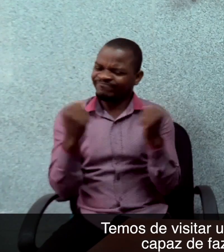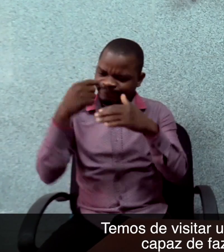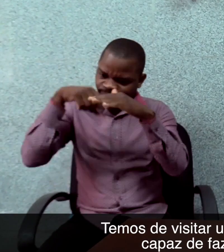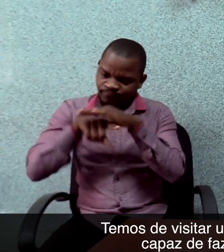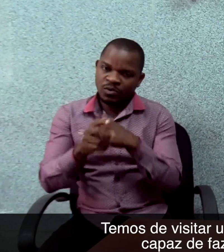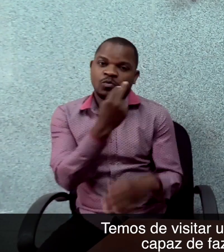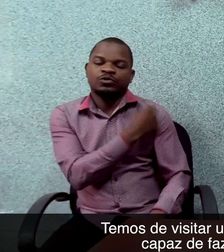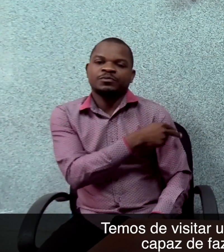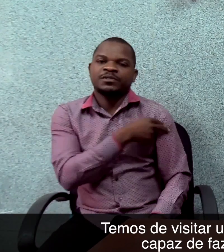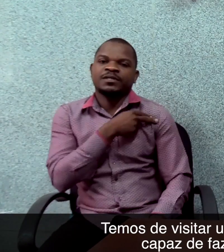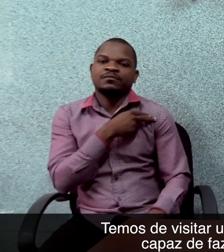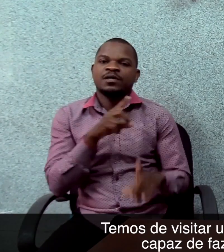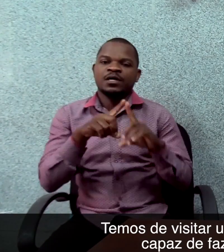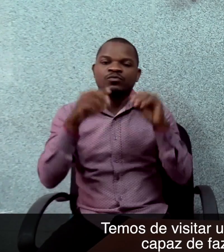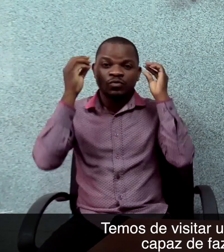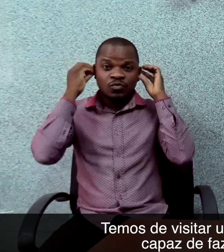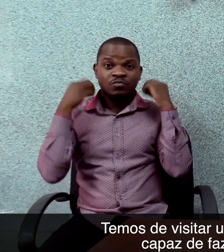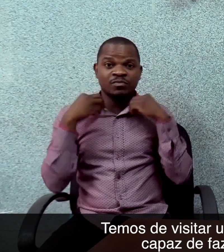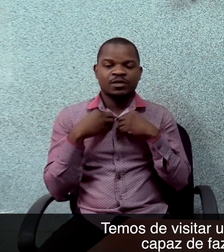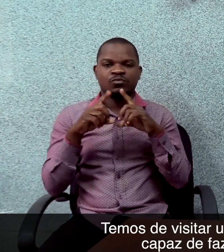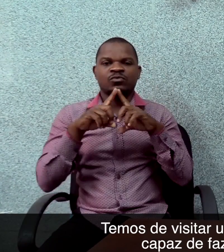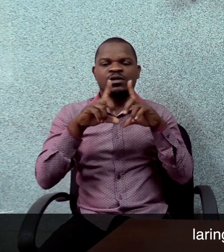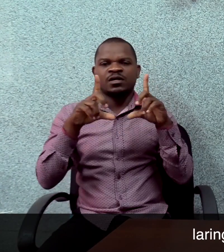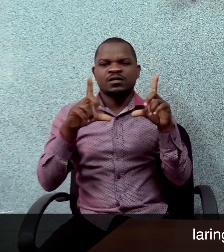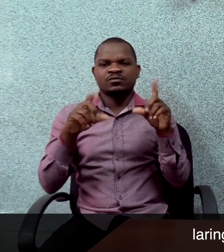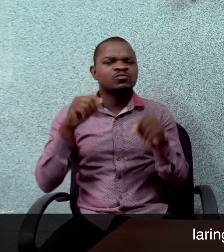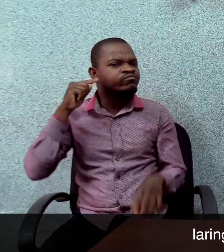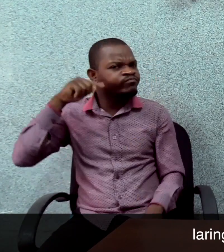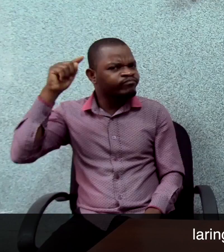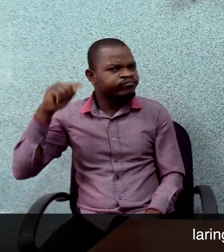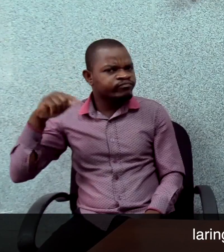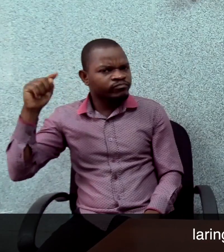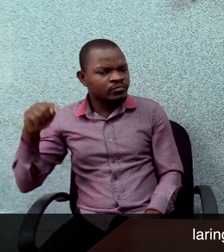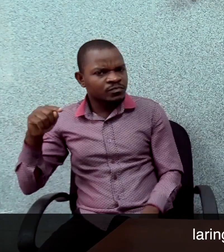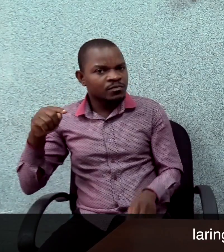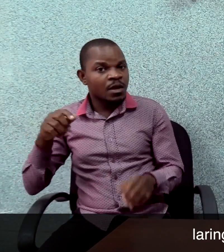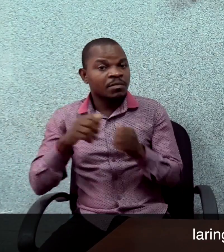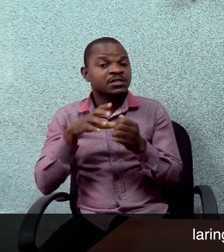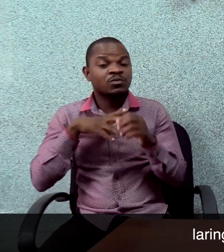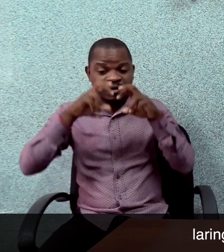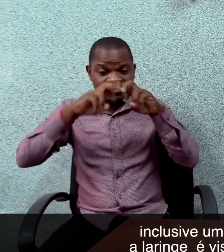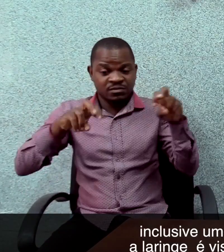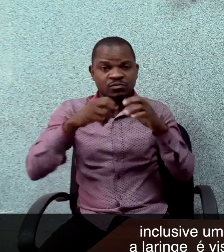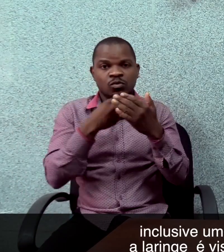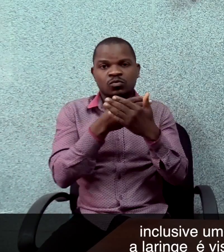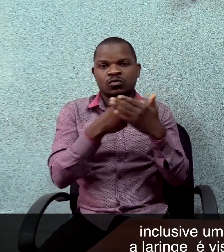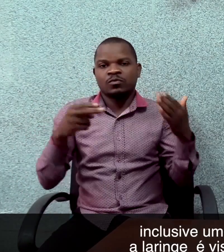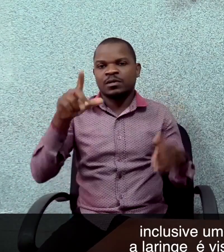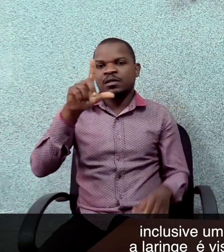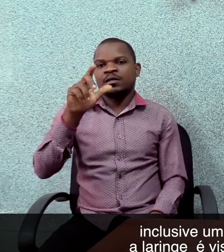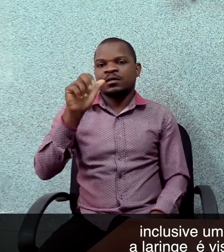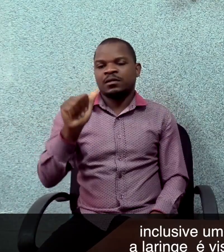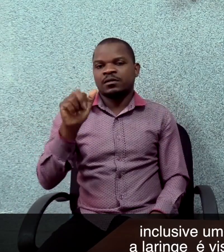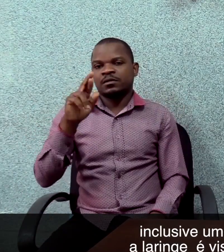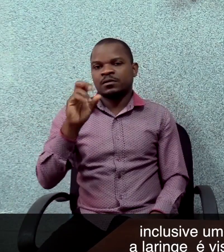otorrinolaringologia capaz de fazer um exame chamado laringoscopia direta, inclusive